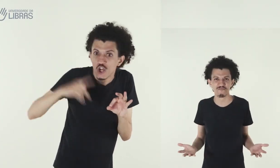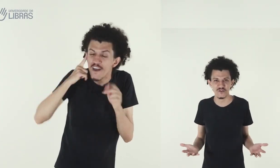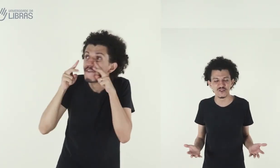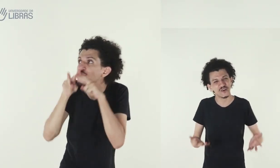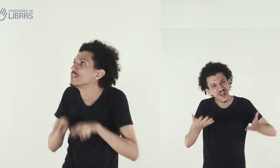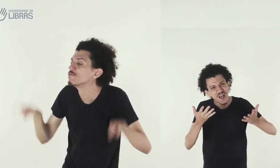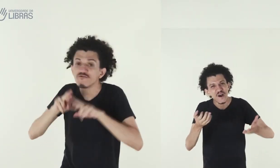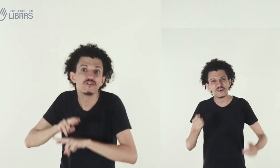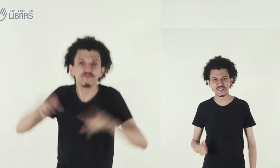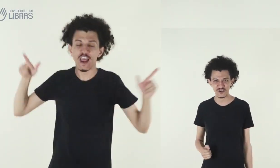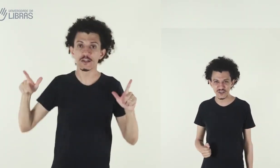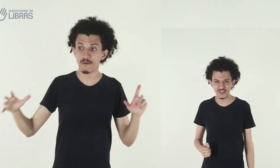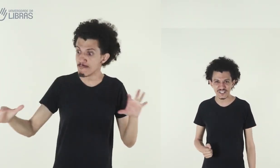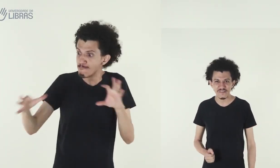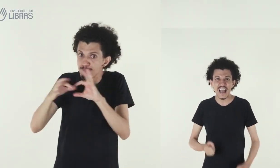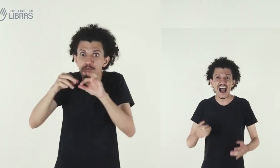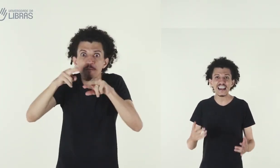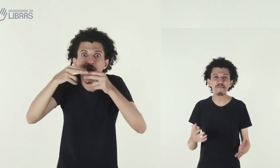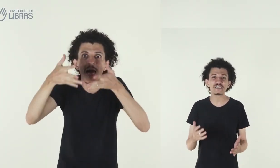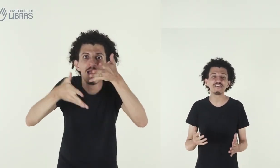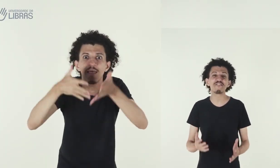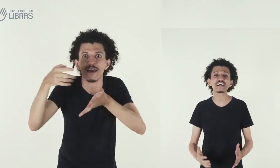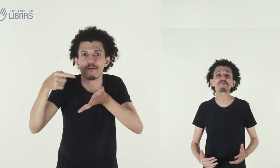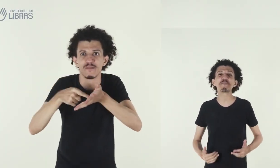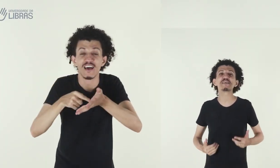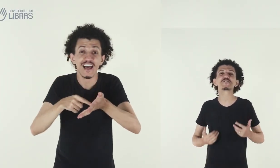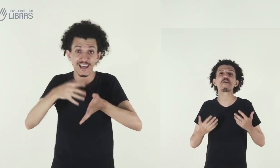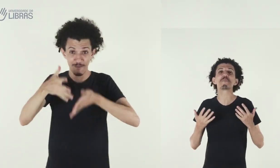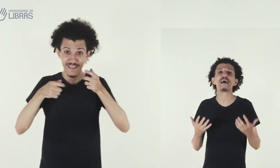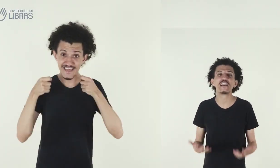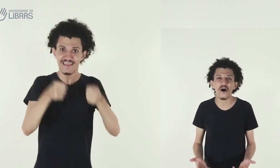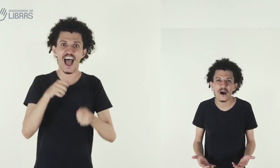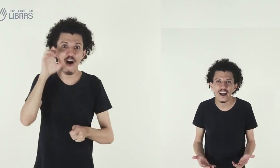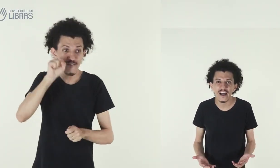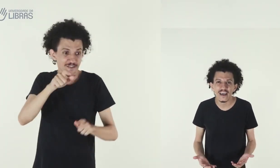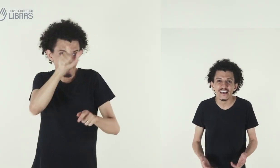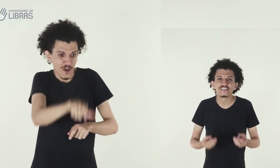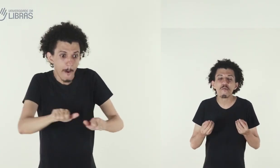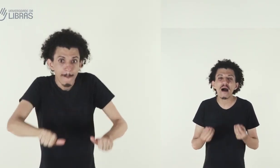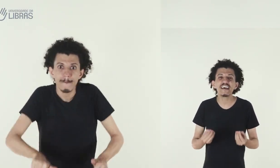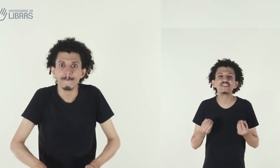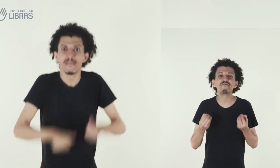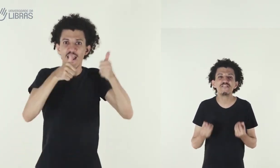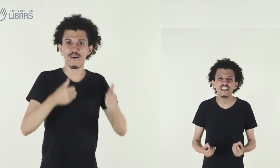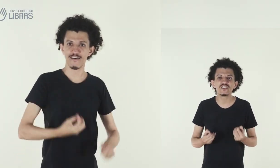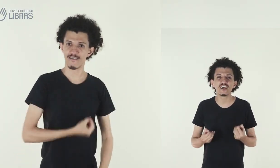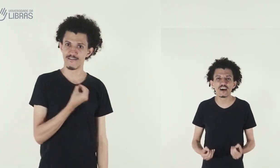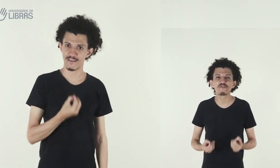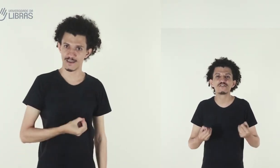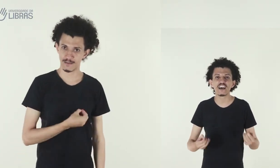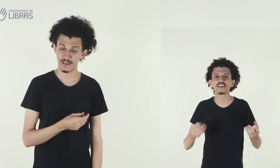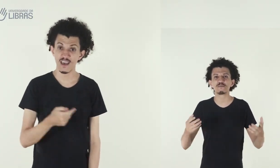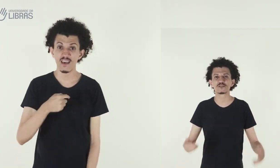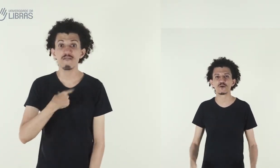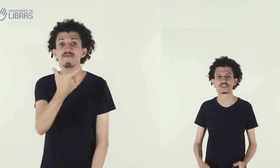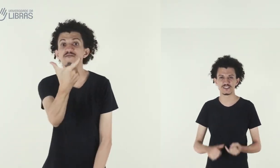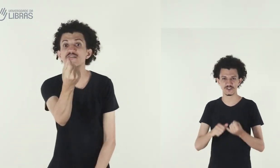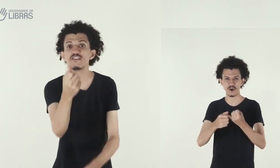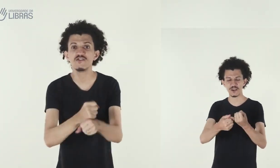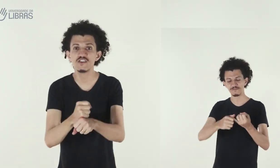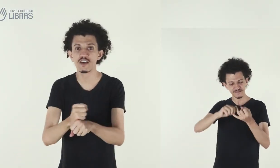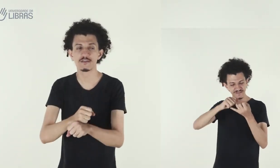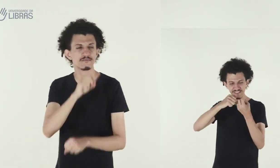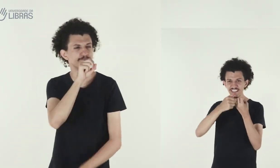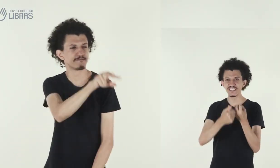diferente do mundo. Os surdos, a Libras te faz uma pessoa melhor. São mais de 20 anos vendo as pessoas